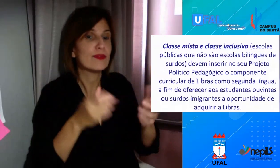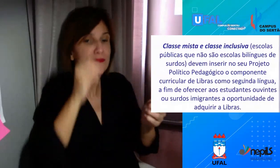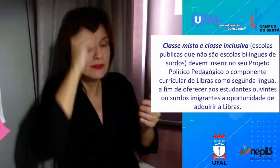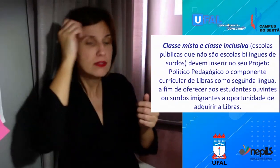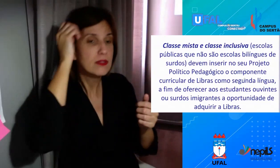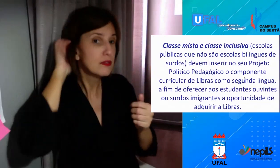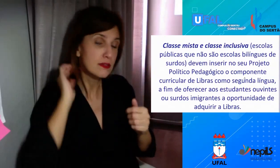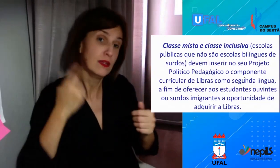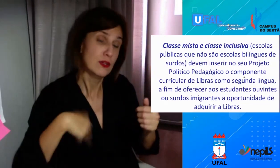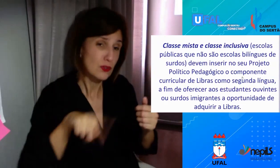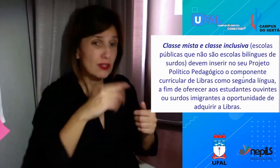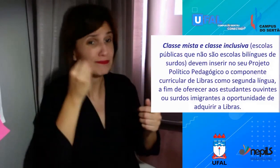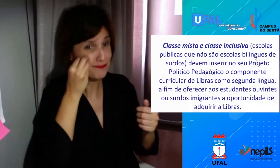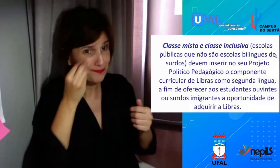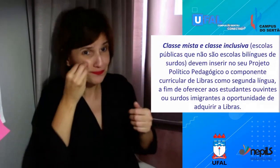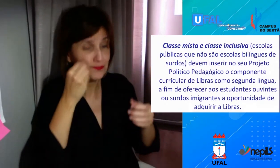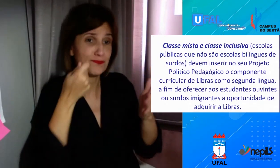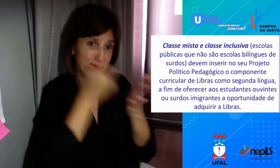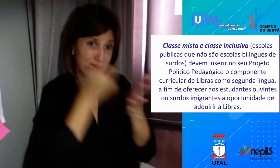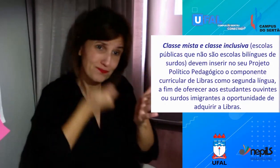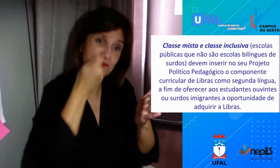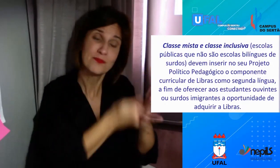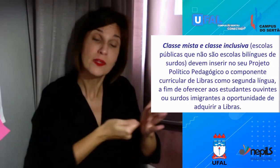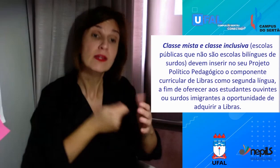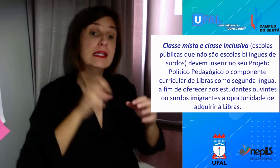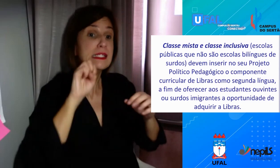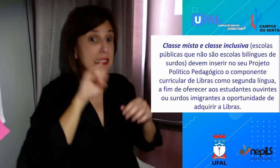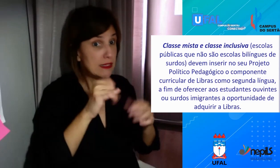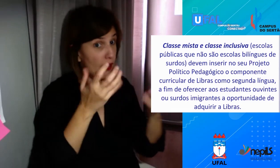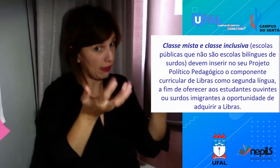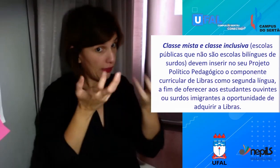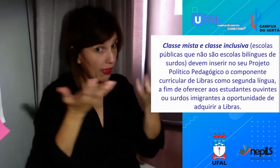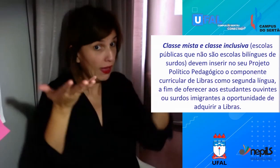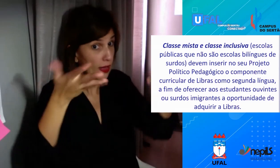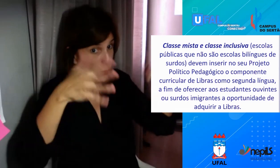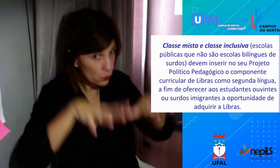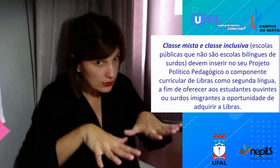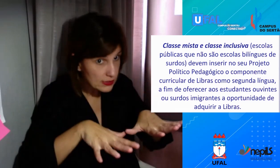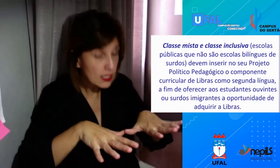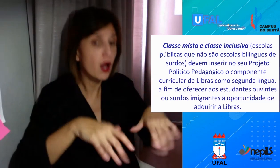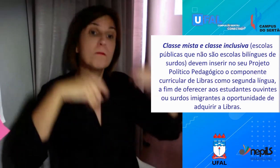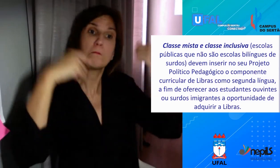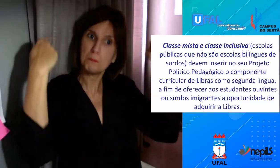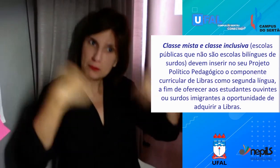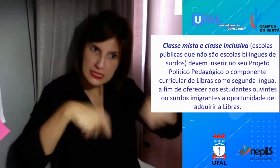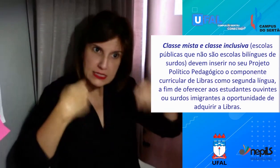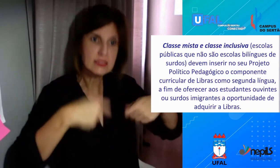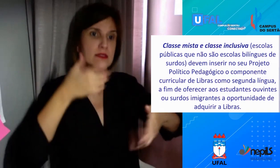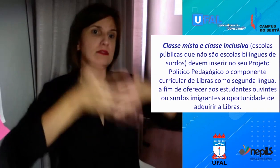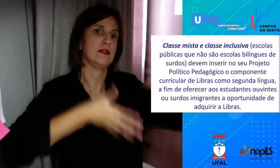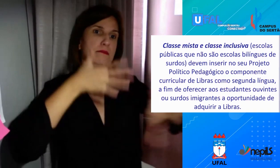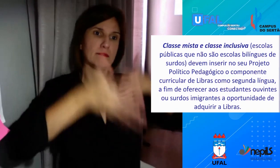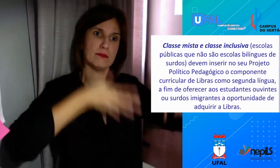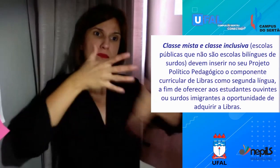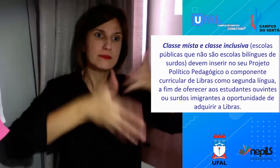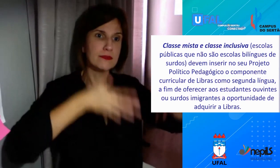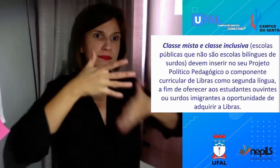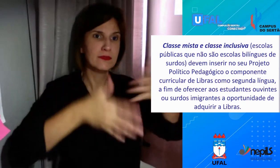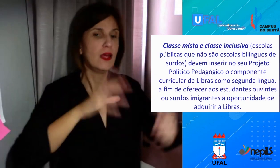muito complexas, porque são estruturas que não são as escolas bilíngues,